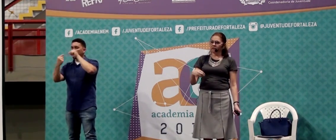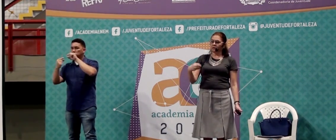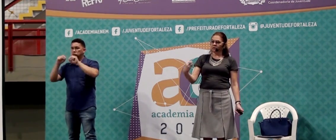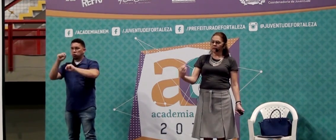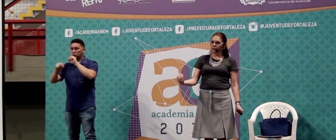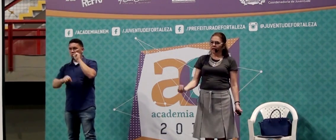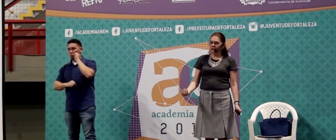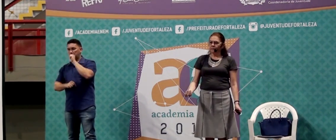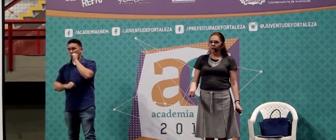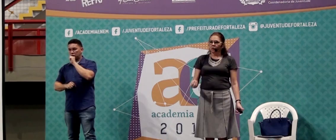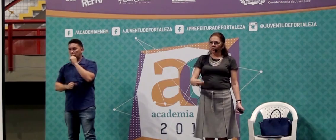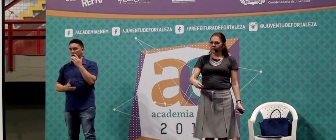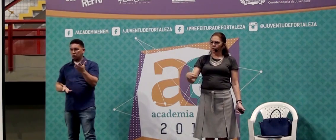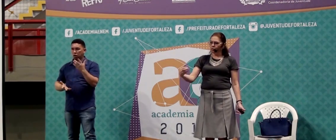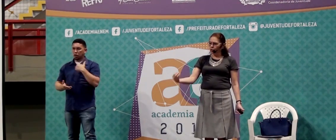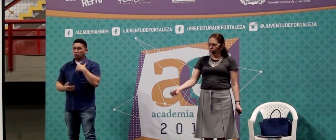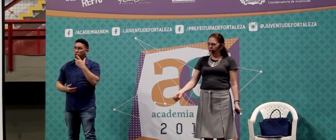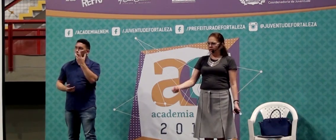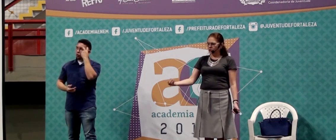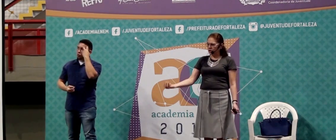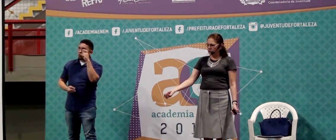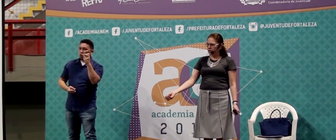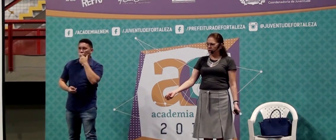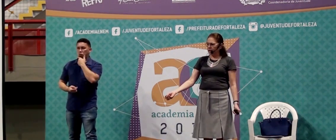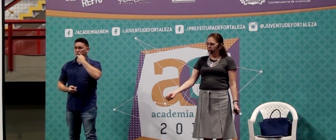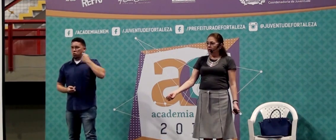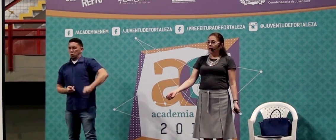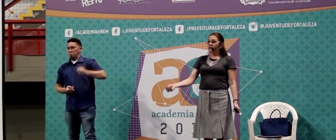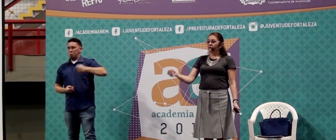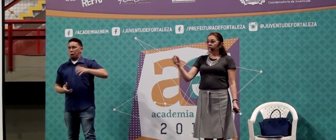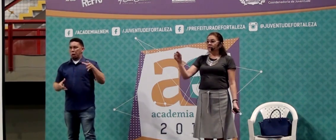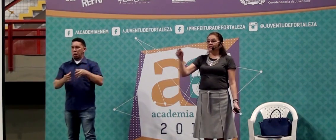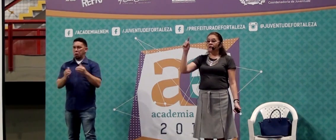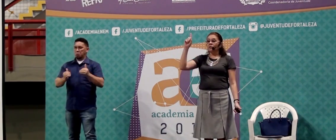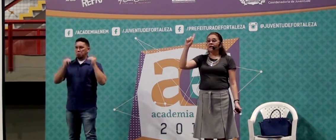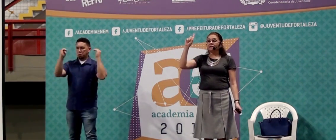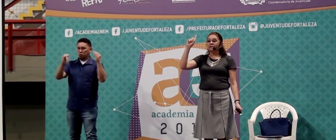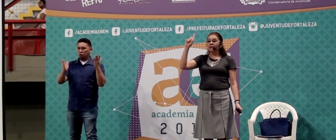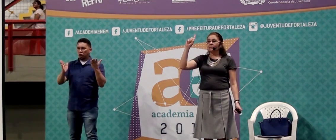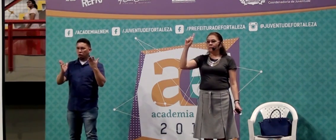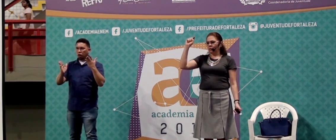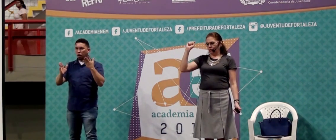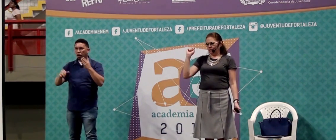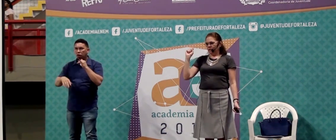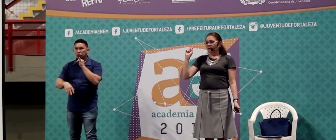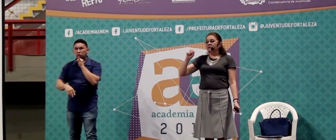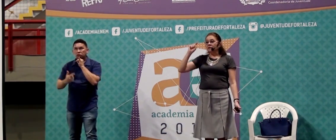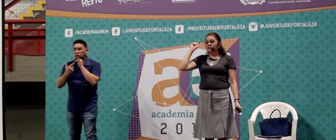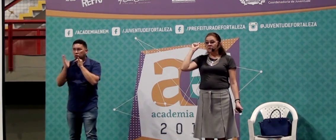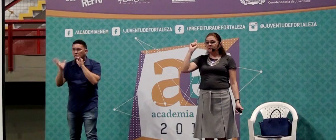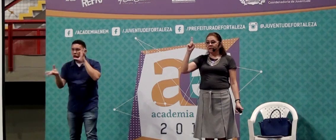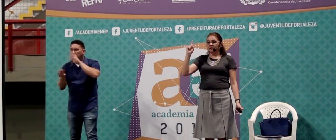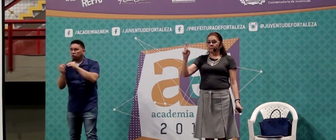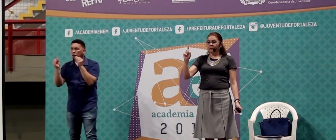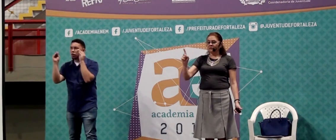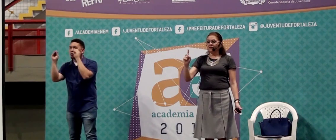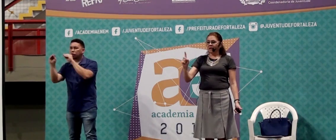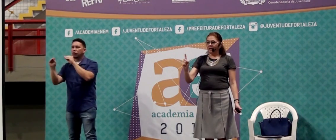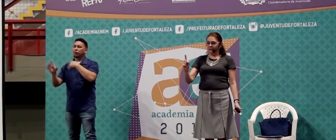da violência contra a mulher com a cultura machista, aí você dê um exemplo. Se